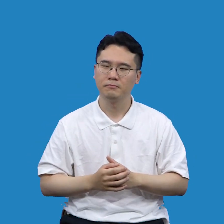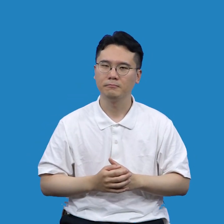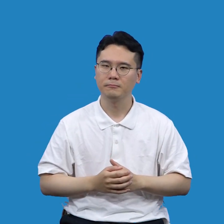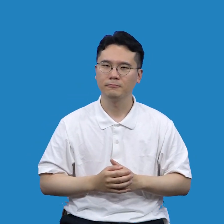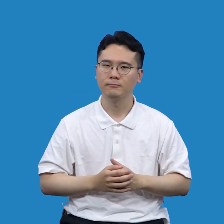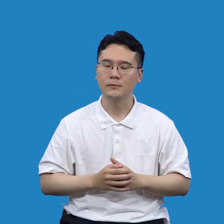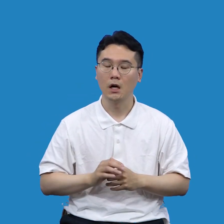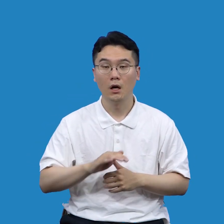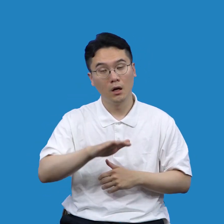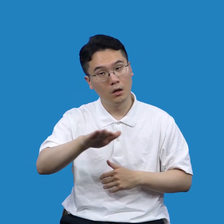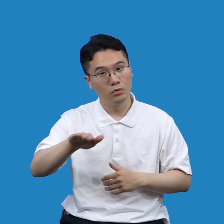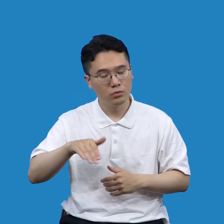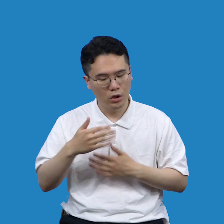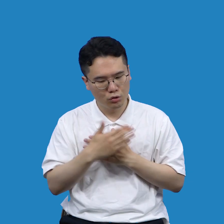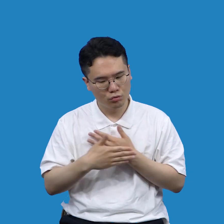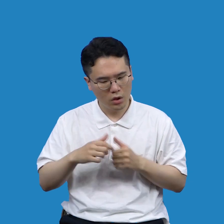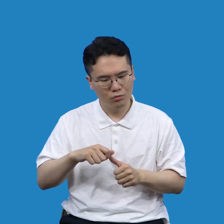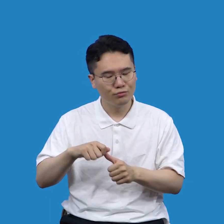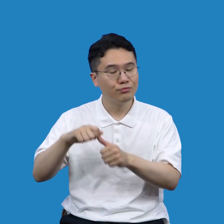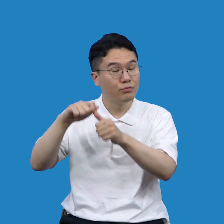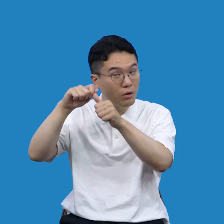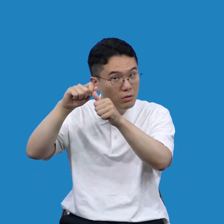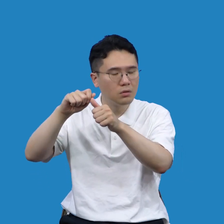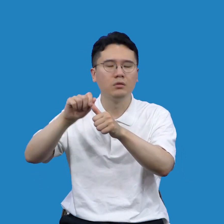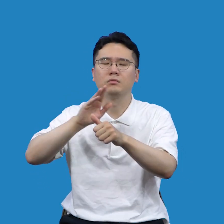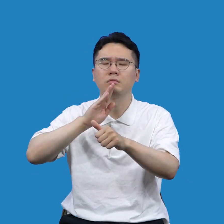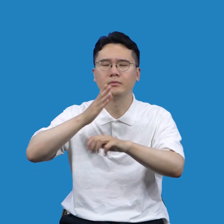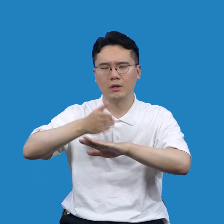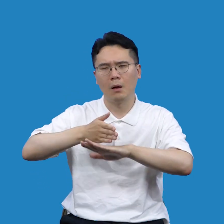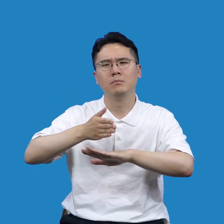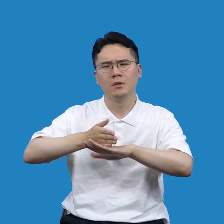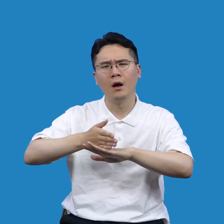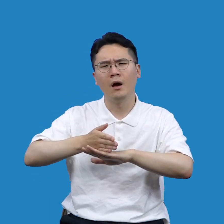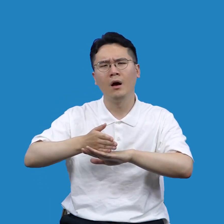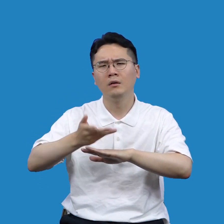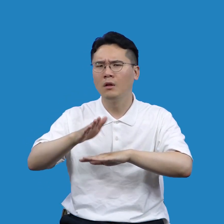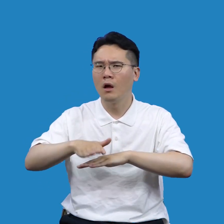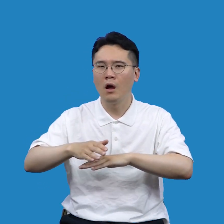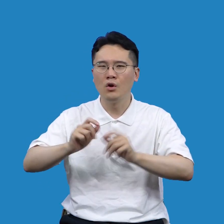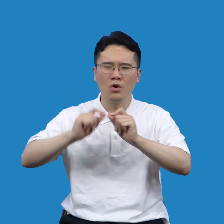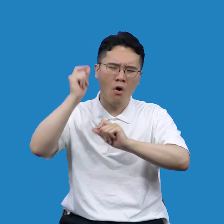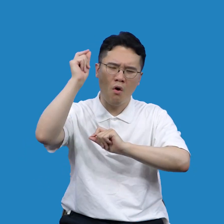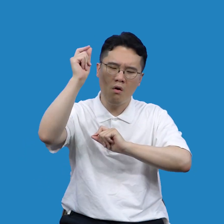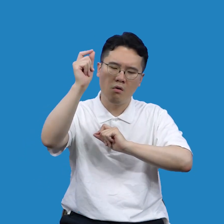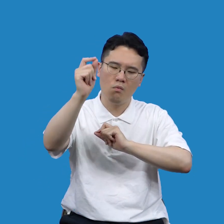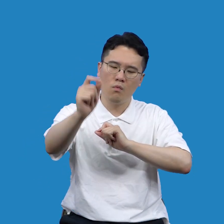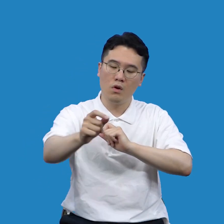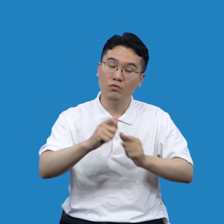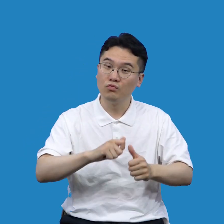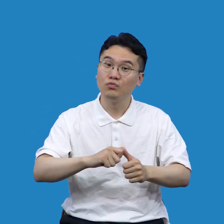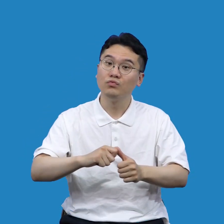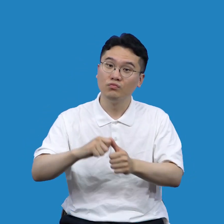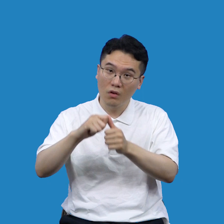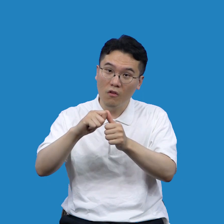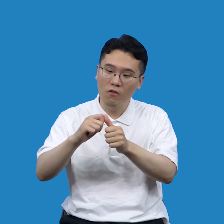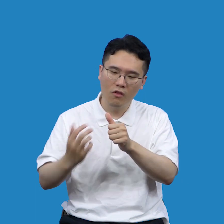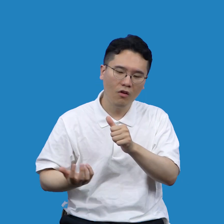우리 육체가 구원받는 것도 그렇게 감사한데 하물며 영원한 구원을 얻었다.